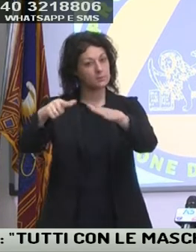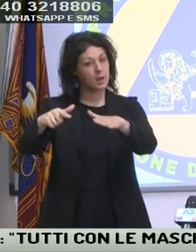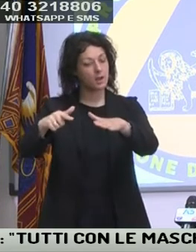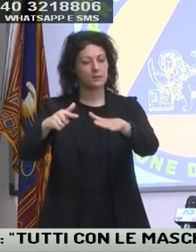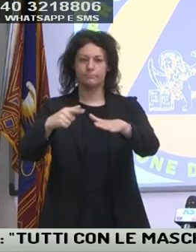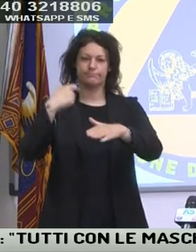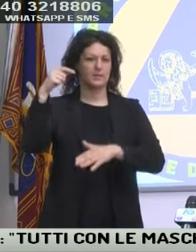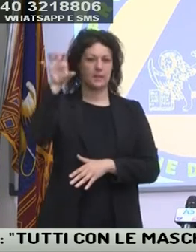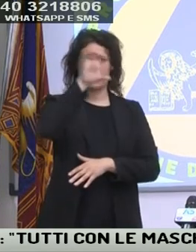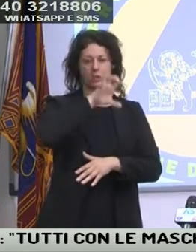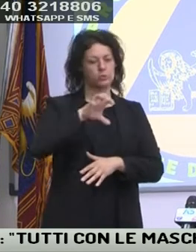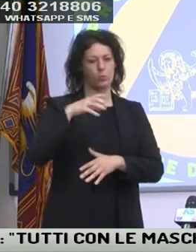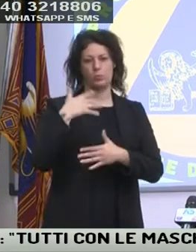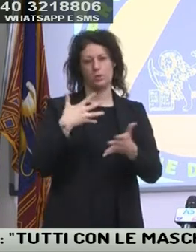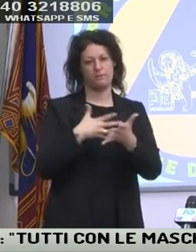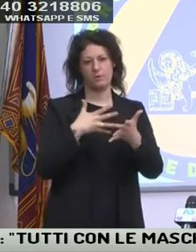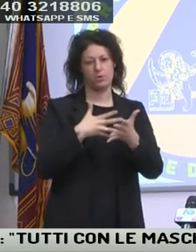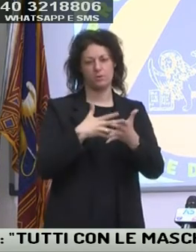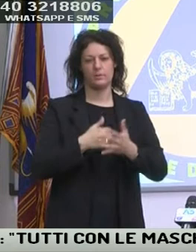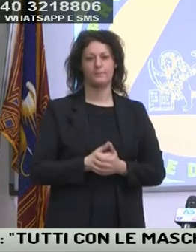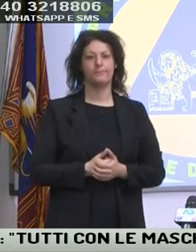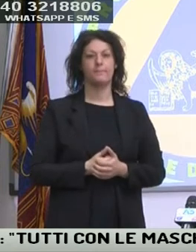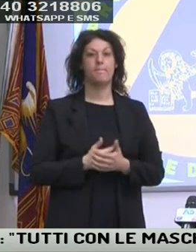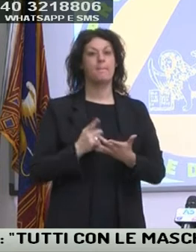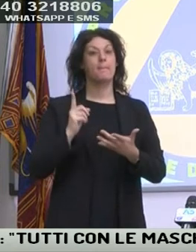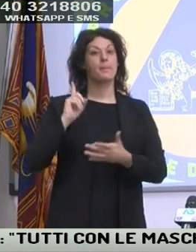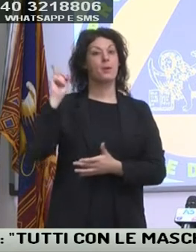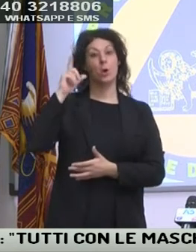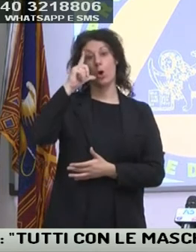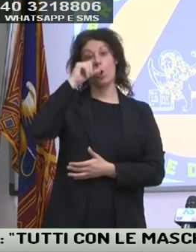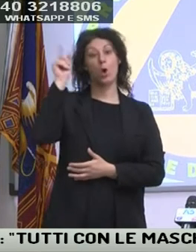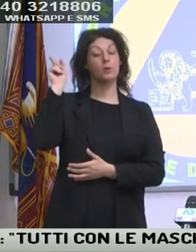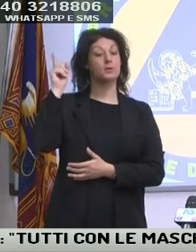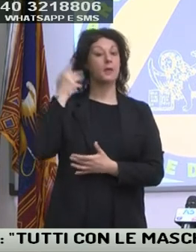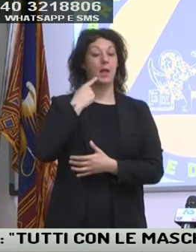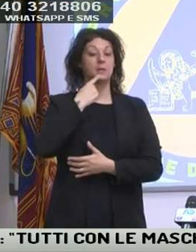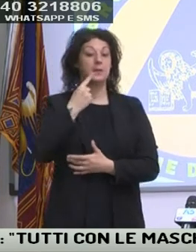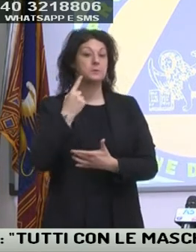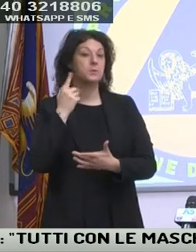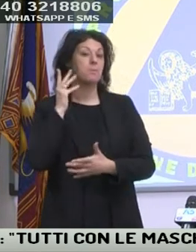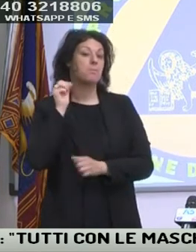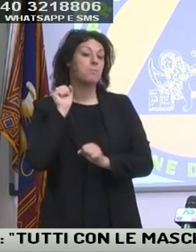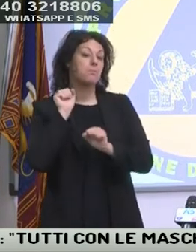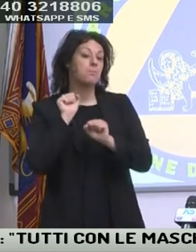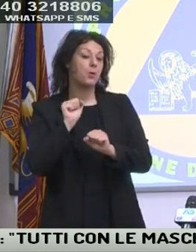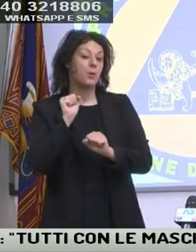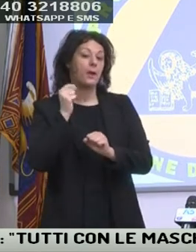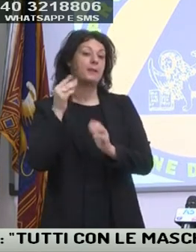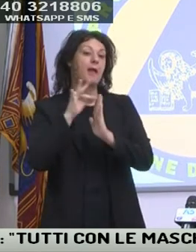la comunicazione del Presidente del Consiglio l'ipotesi di pensare a questa fatidica data del